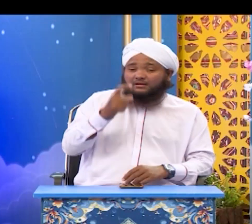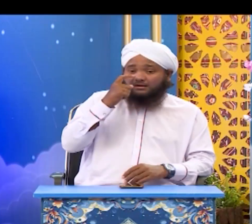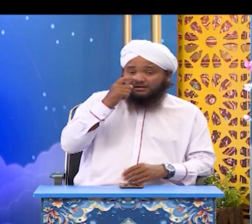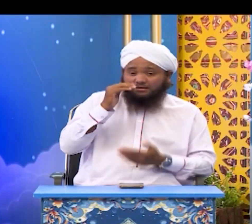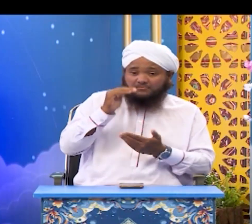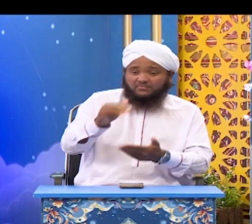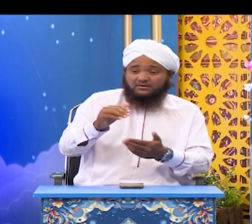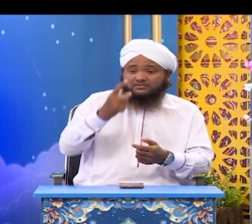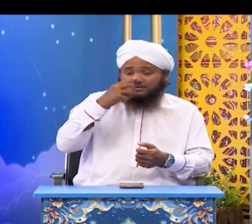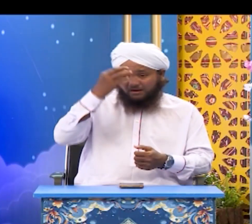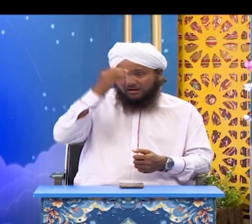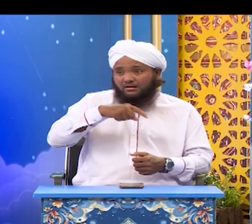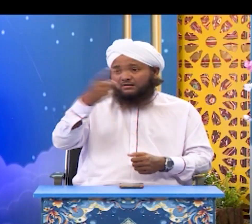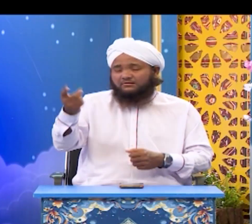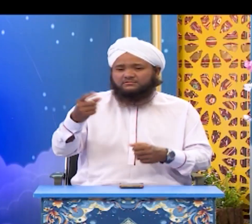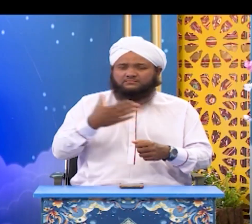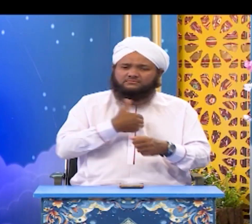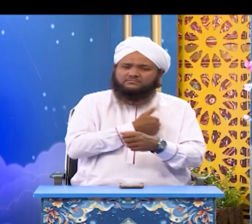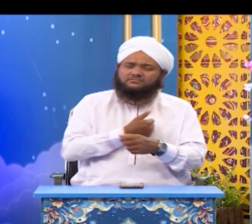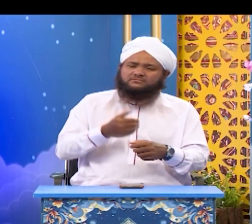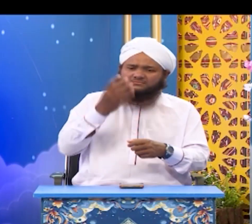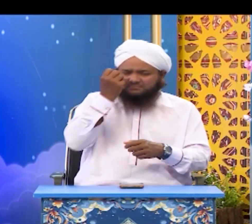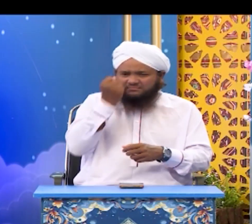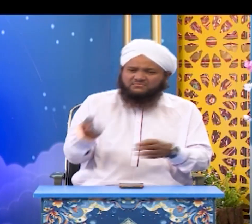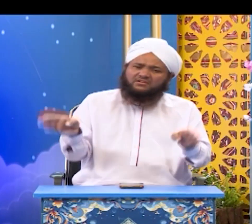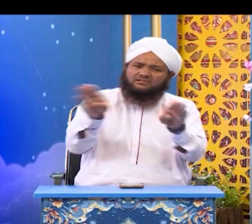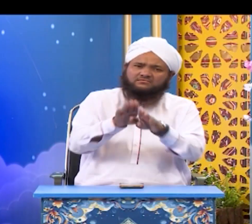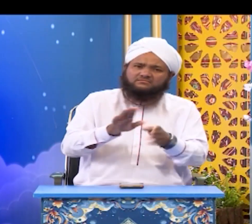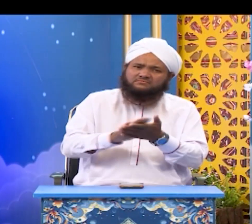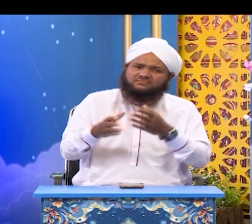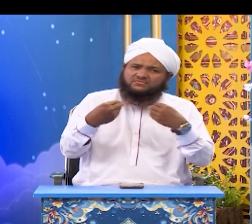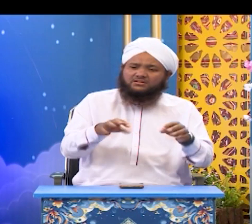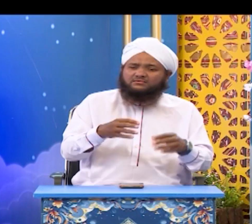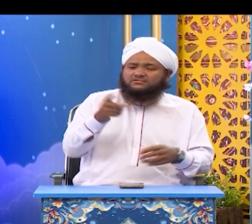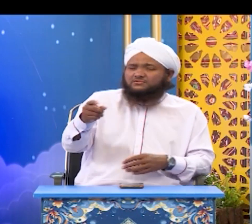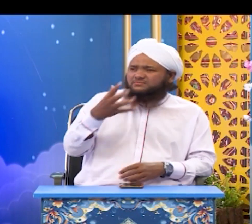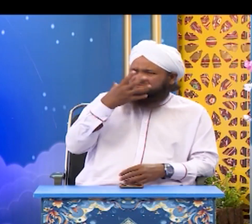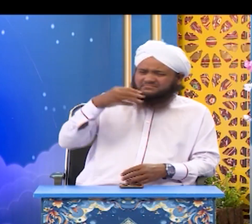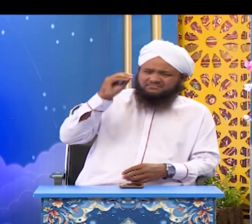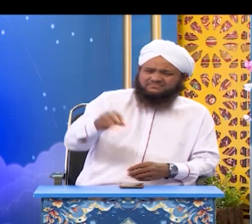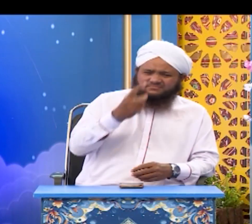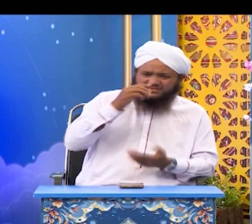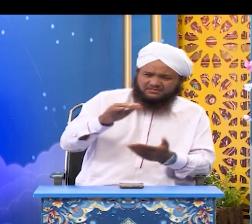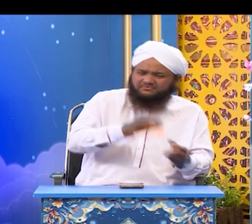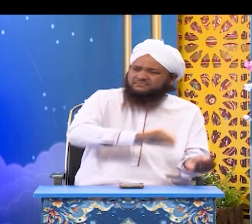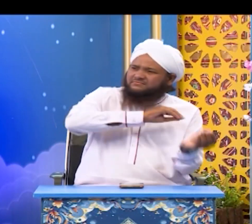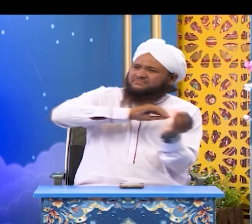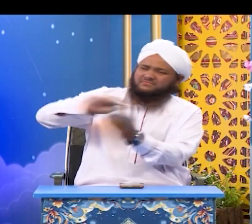سمیت موت کی نیند سلا دیا جاتا ہے، یا اس بچی کو کچرا کنڈی میں پھینک دیا جاتا ہے جہاں وہ ننھی سی